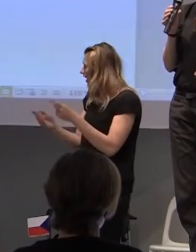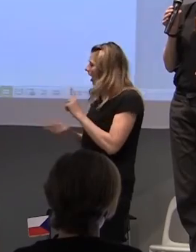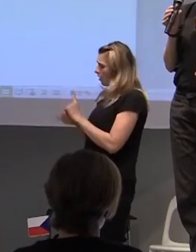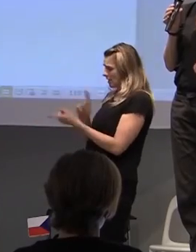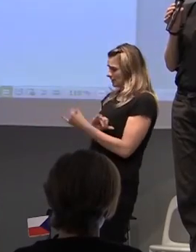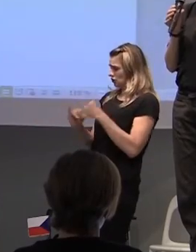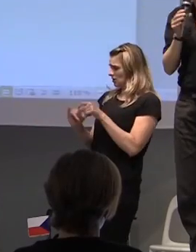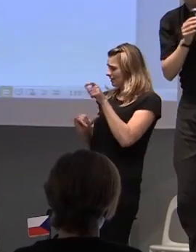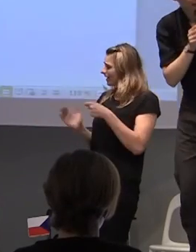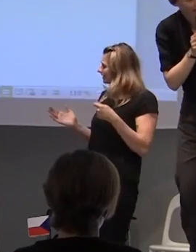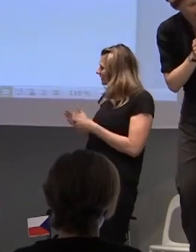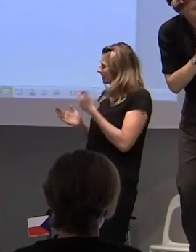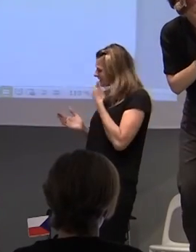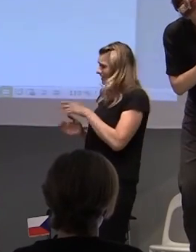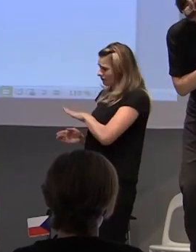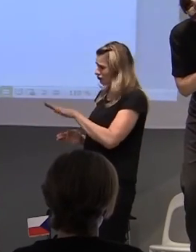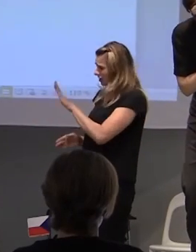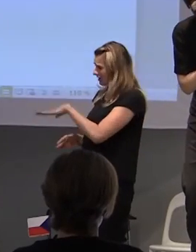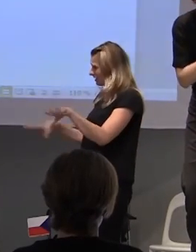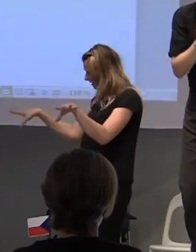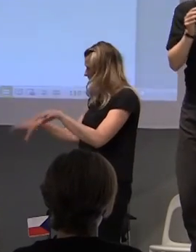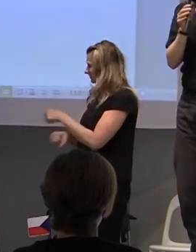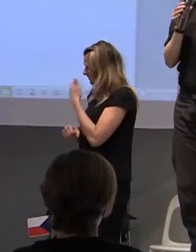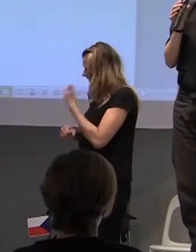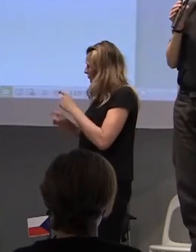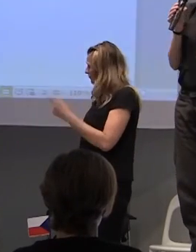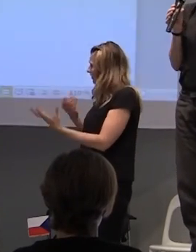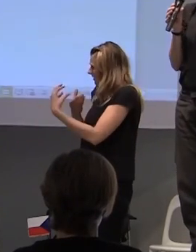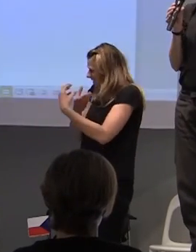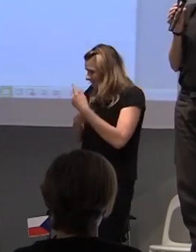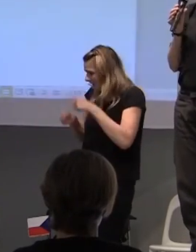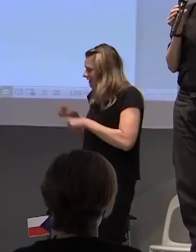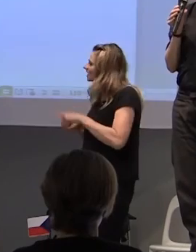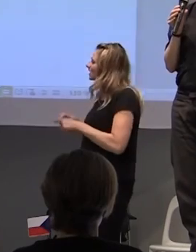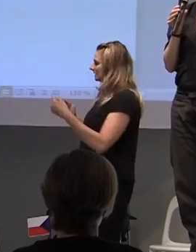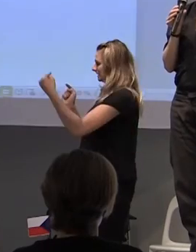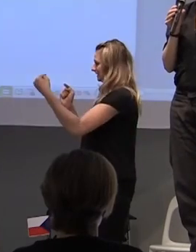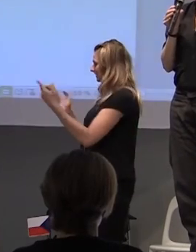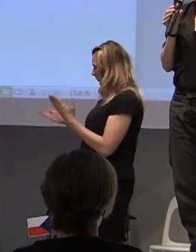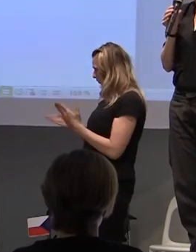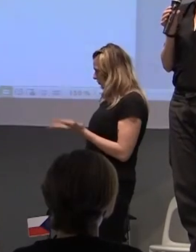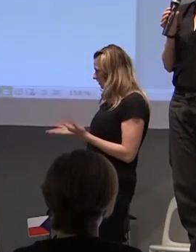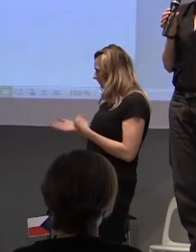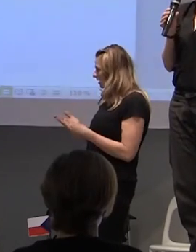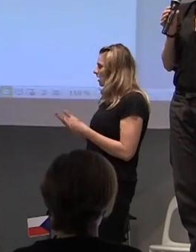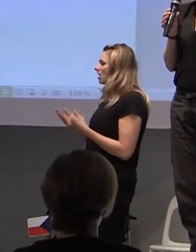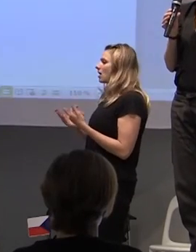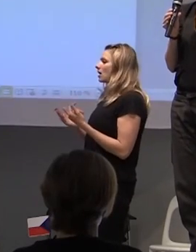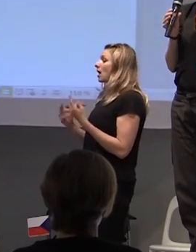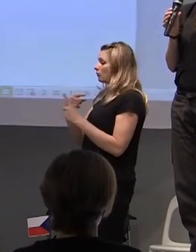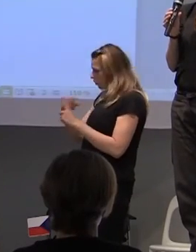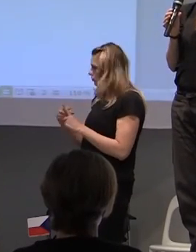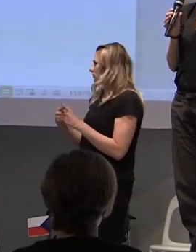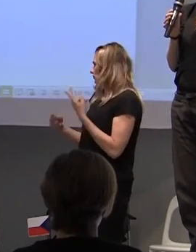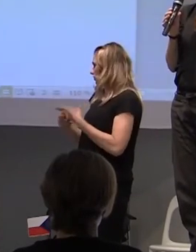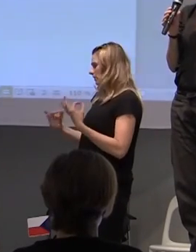spádové oblasti vyhledně na barvu pleti. A také, kromě toho nejasného vymezení práce, absence nějaké podpory, ať